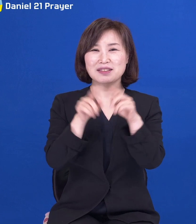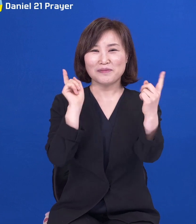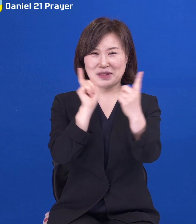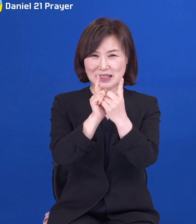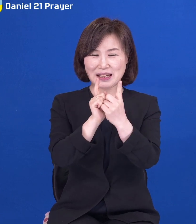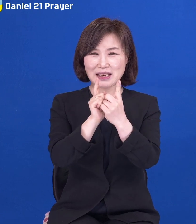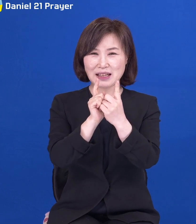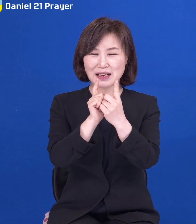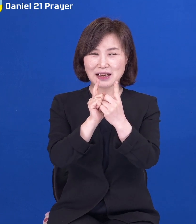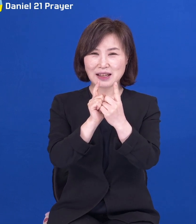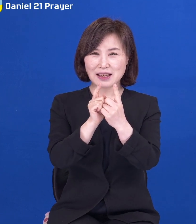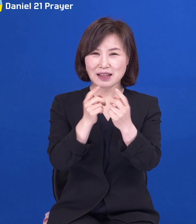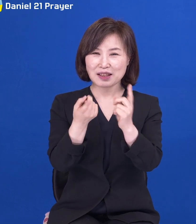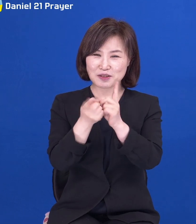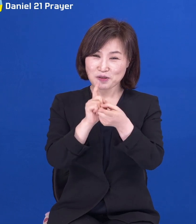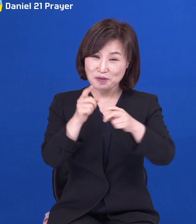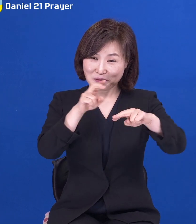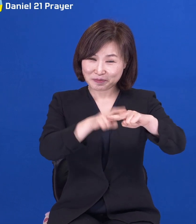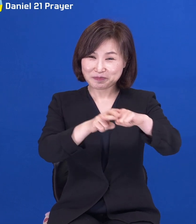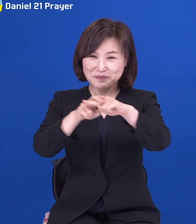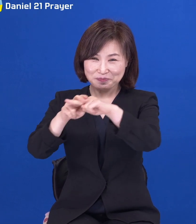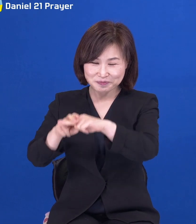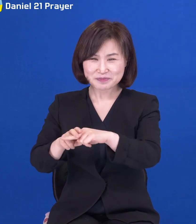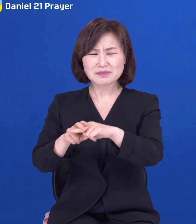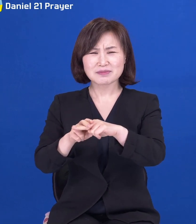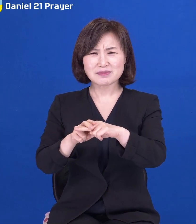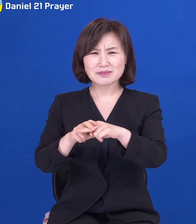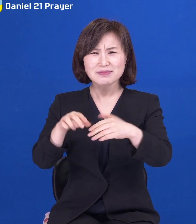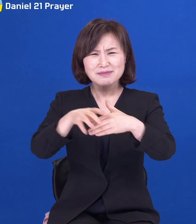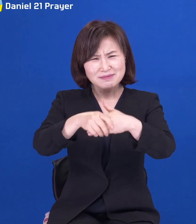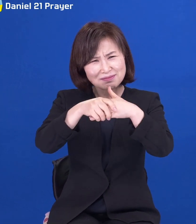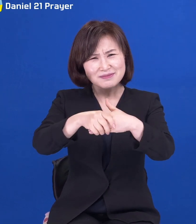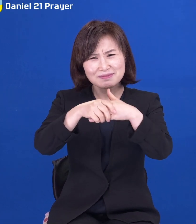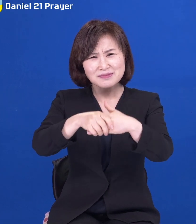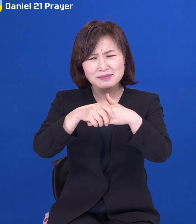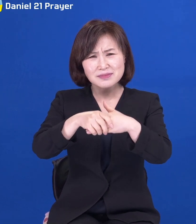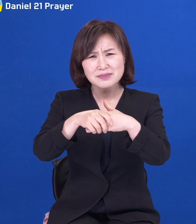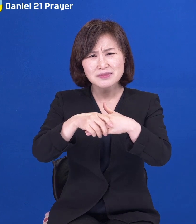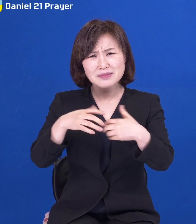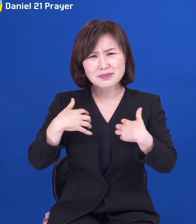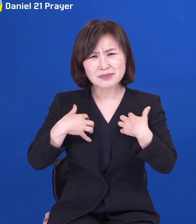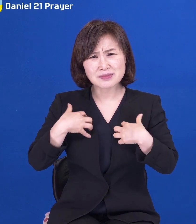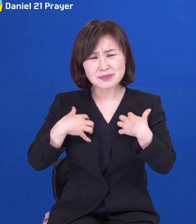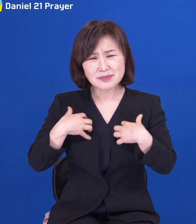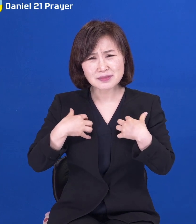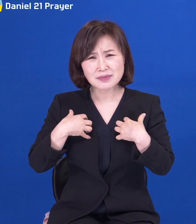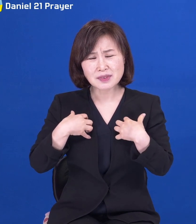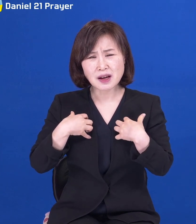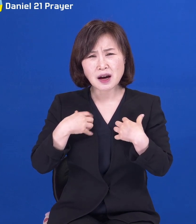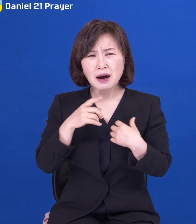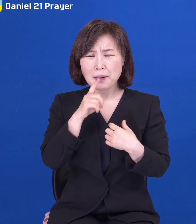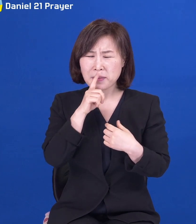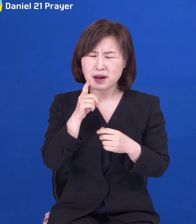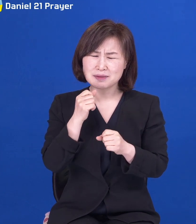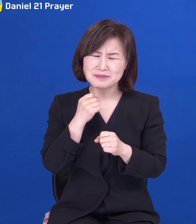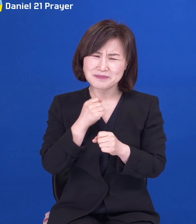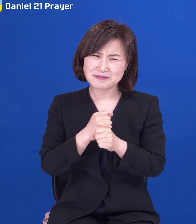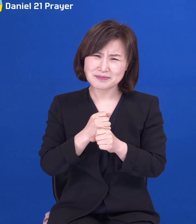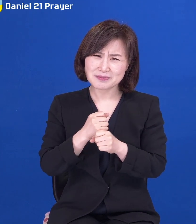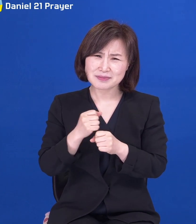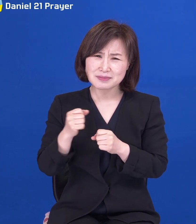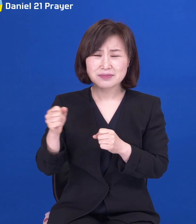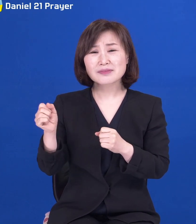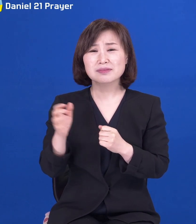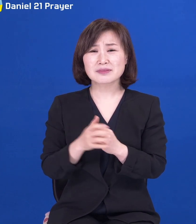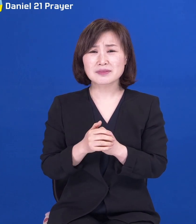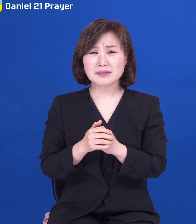가서 앉아서 악수를 했는데 한 10분 동안 아무 말도 못했어요. 그간의 고통을